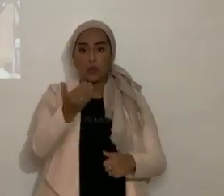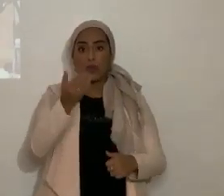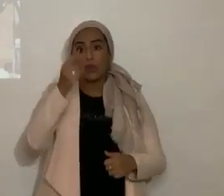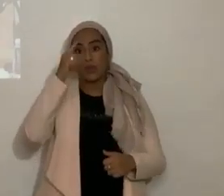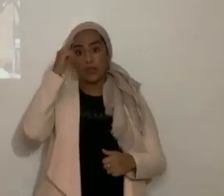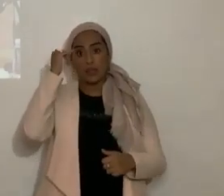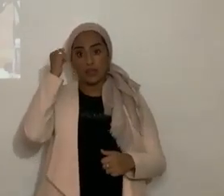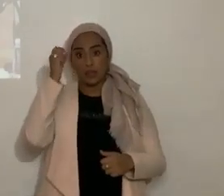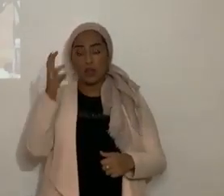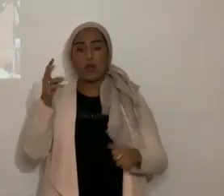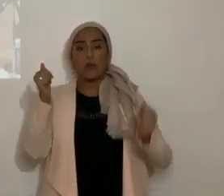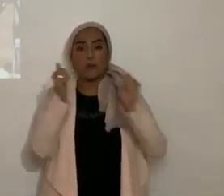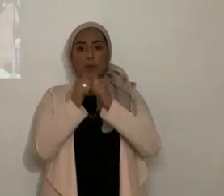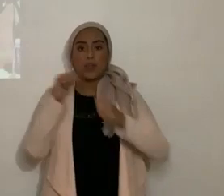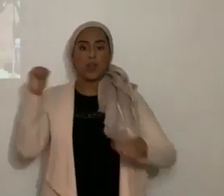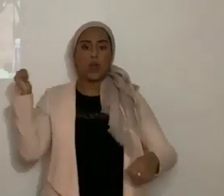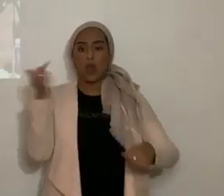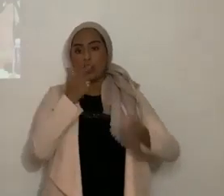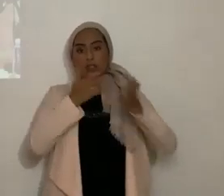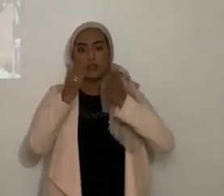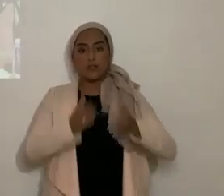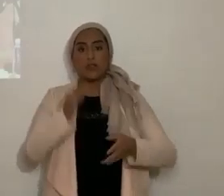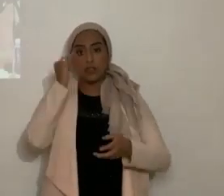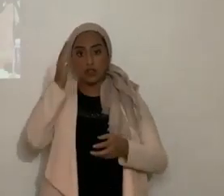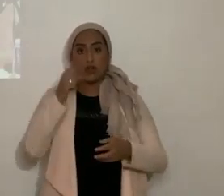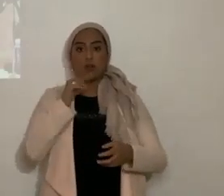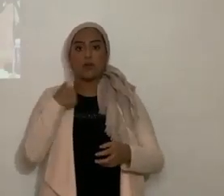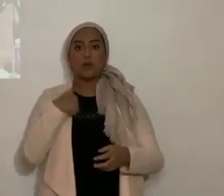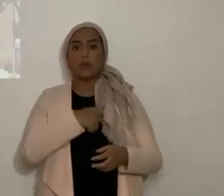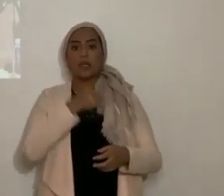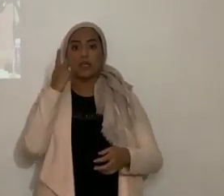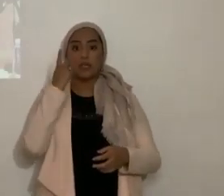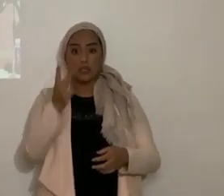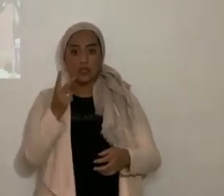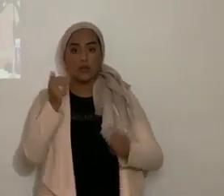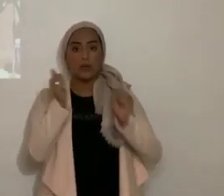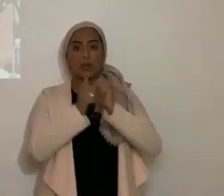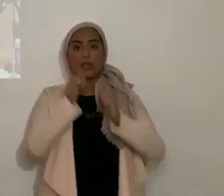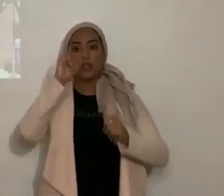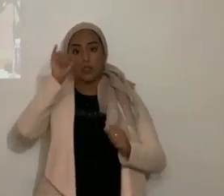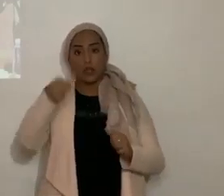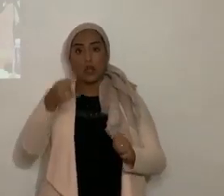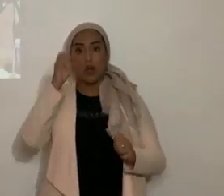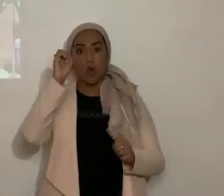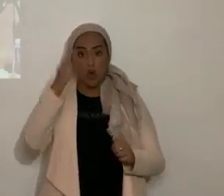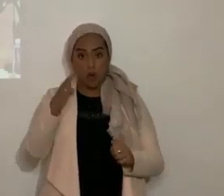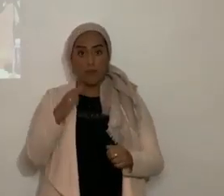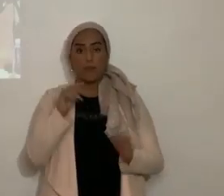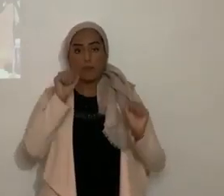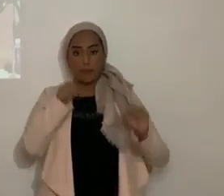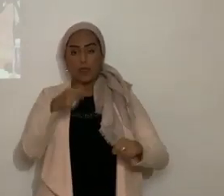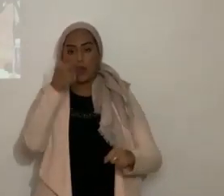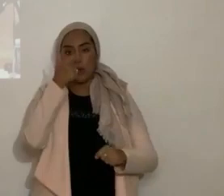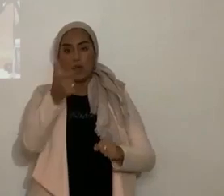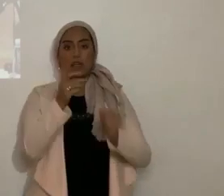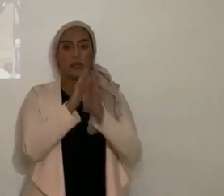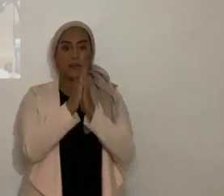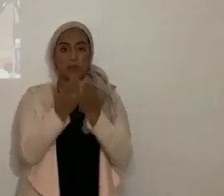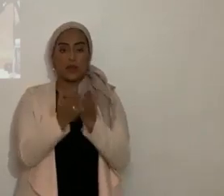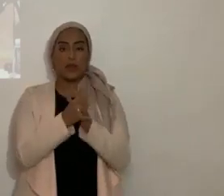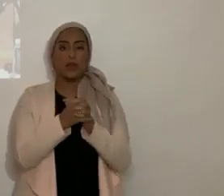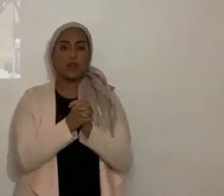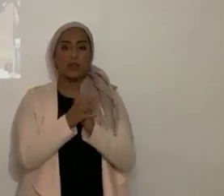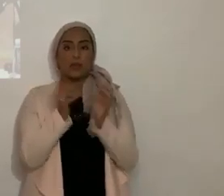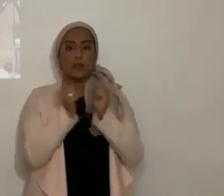Yahshua estuvo con todos los siervos de Yahweh que vimos. Con Job, al final, ustedes pueden ver el libro,